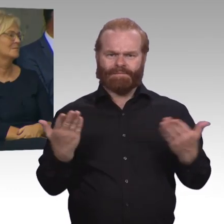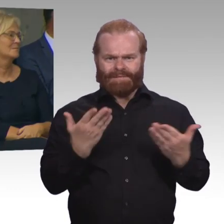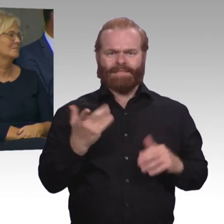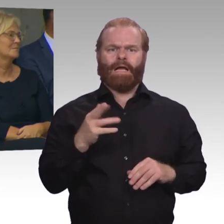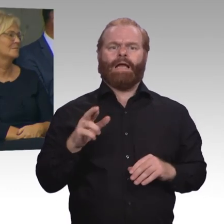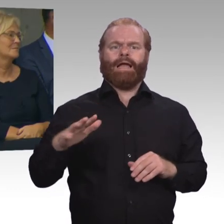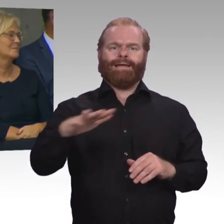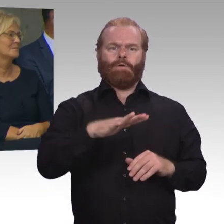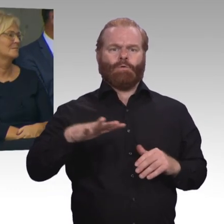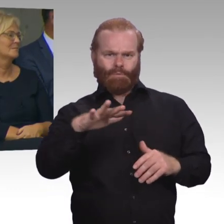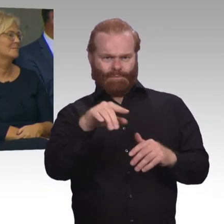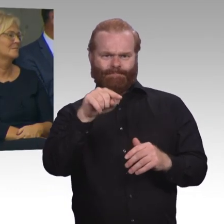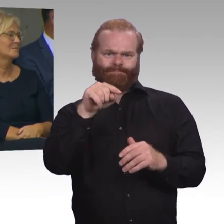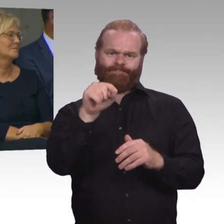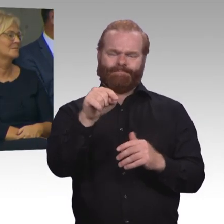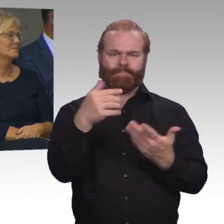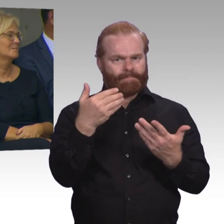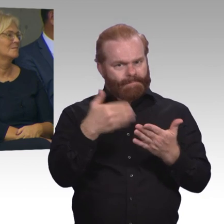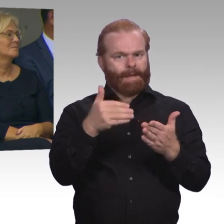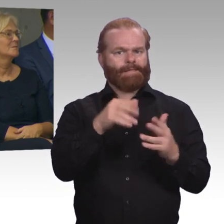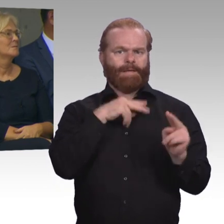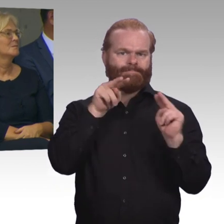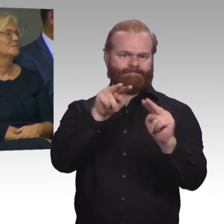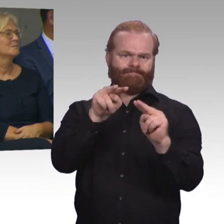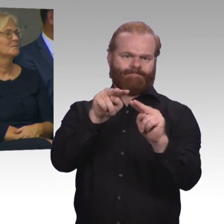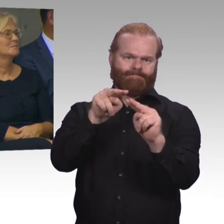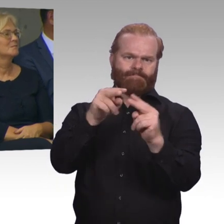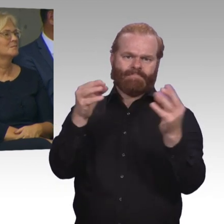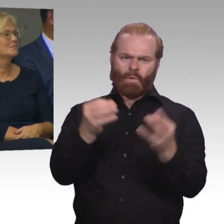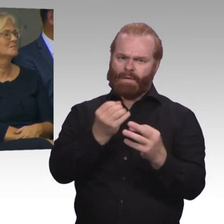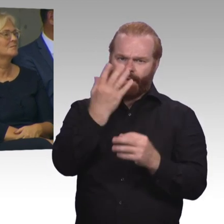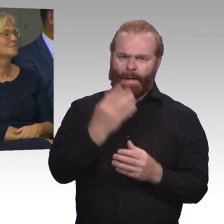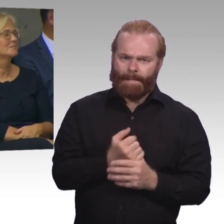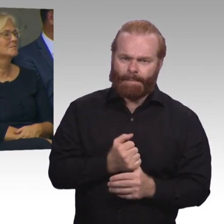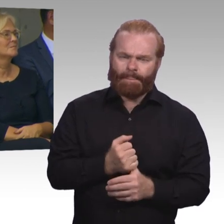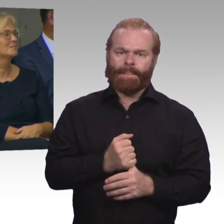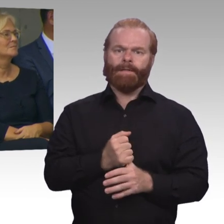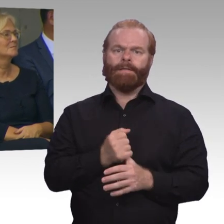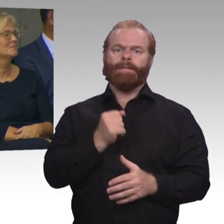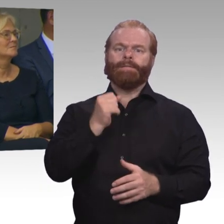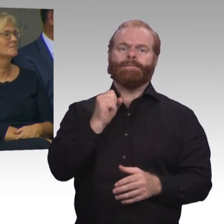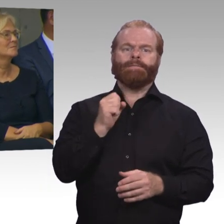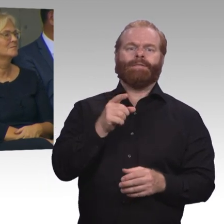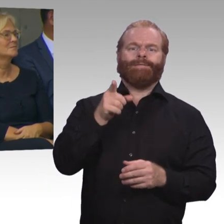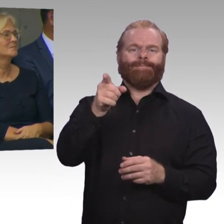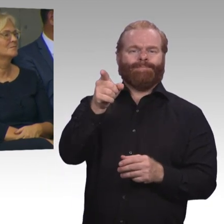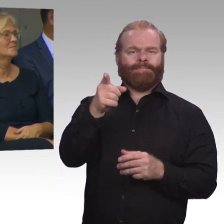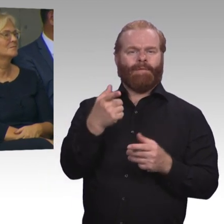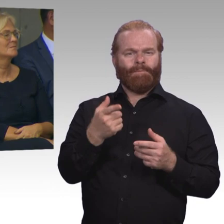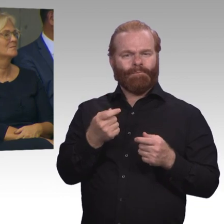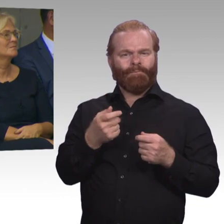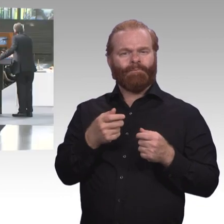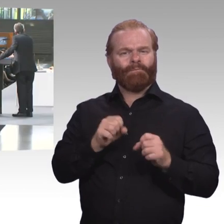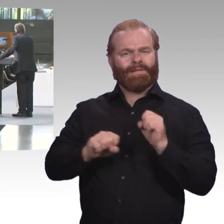ja, sie braucht unsere Aufmerksamkeit, aber insbesondere in der Form von Diplomatie, der Hilfe zur Vermittlung, die